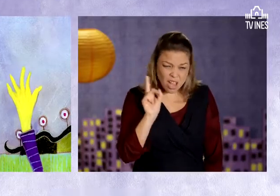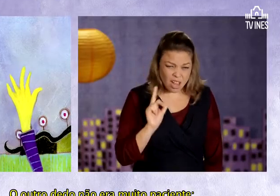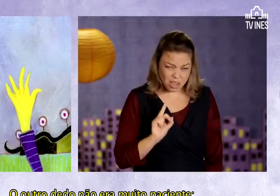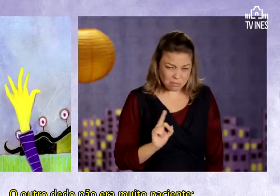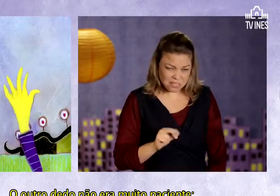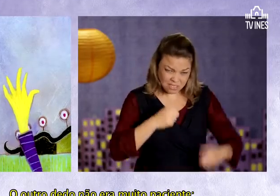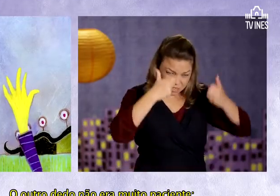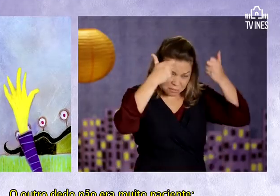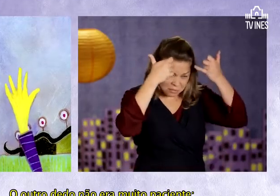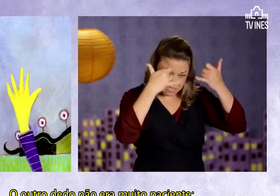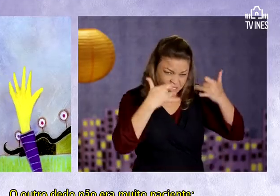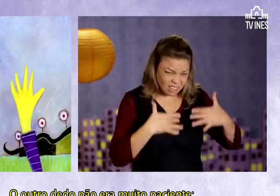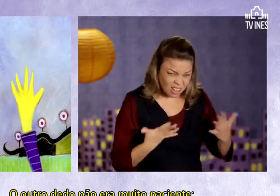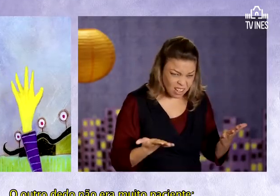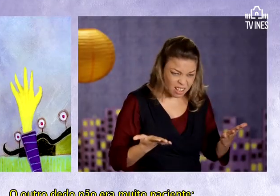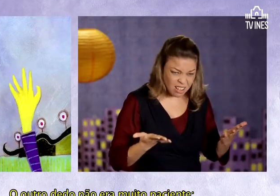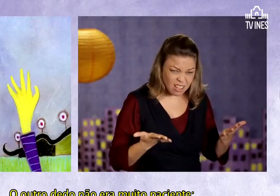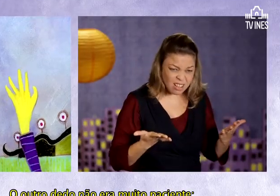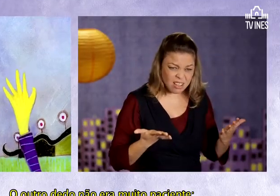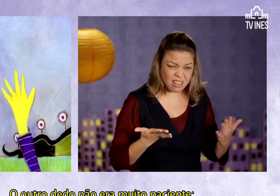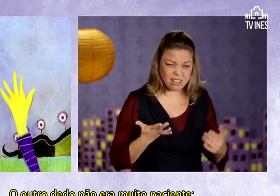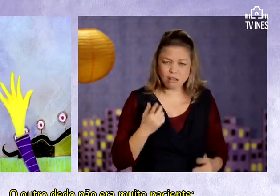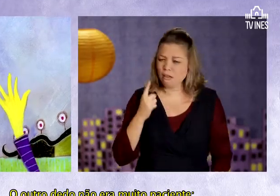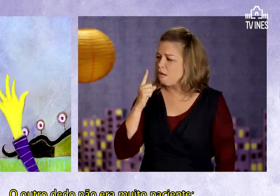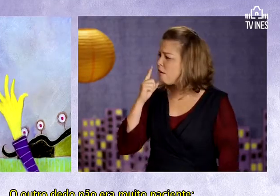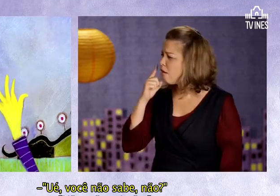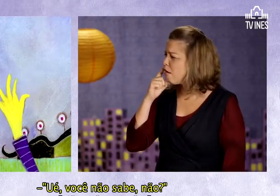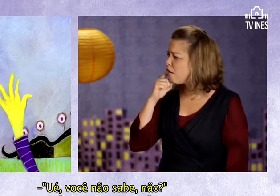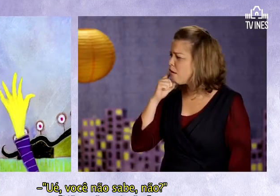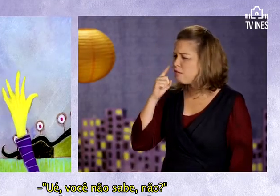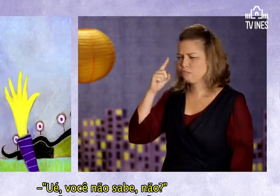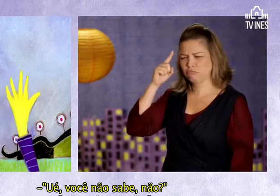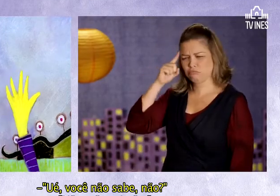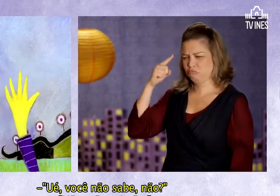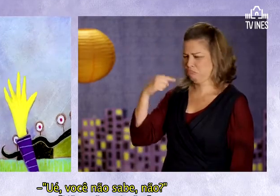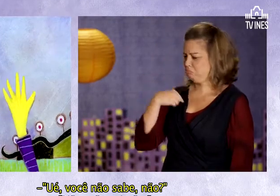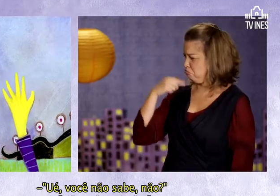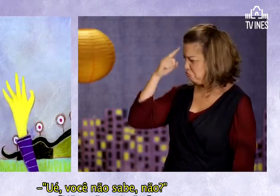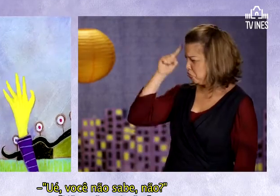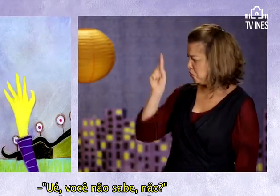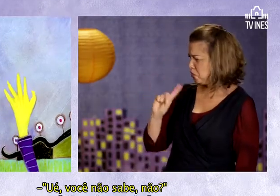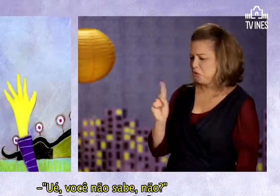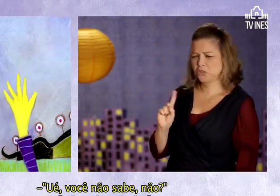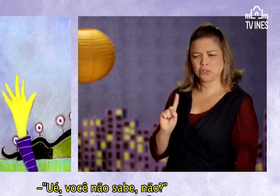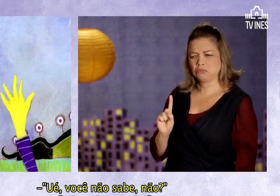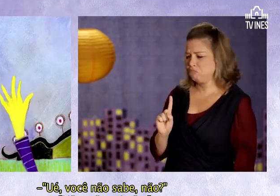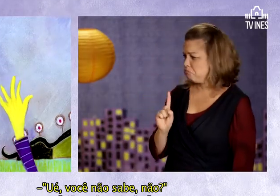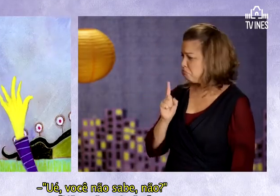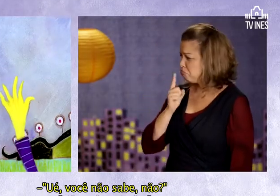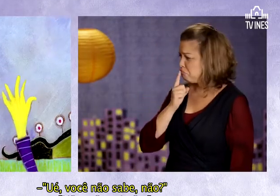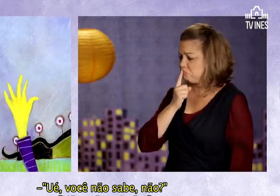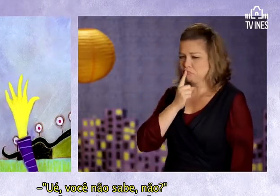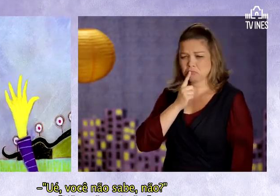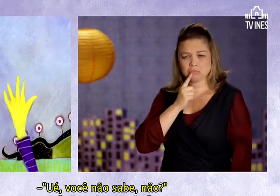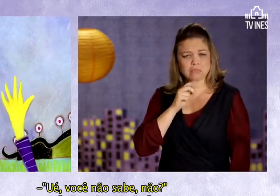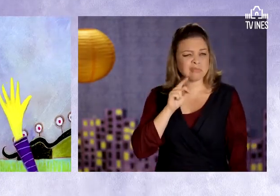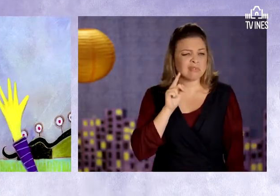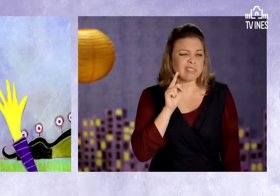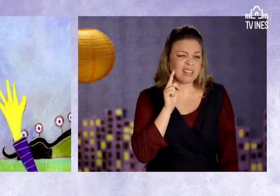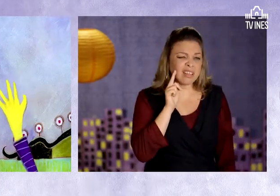O outro dedo não era muito paciente. Ué, você não sabe não? Não, não sei não.